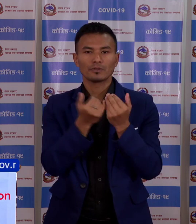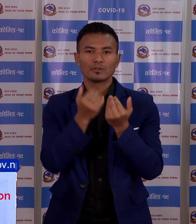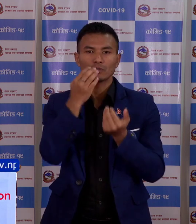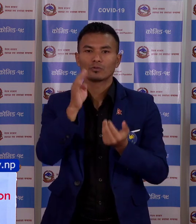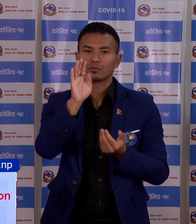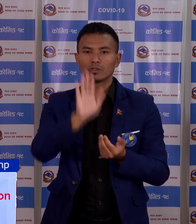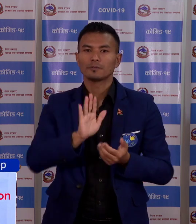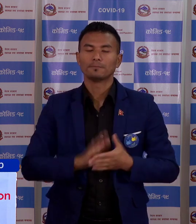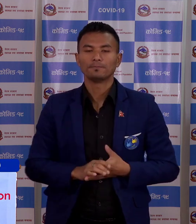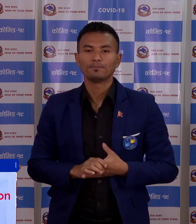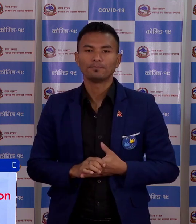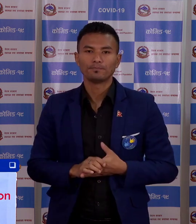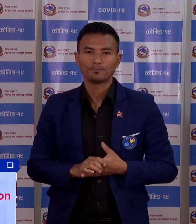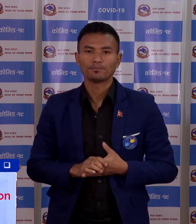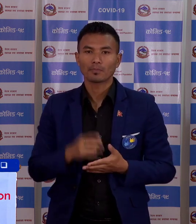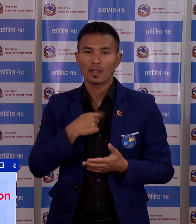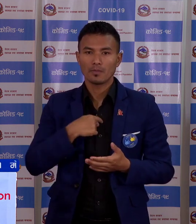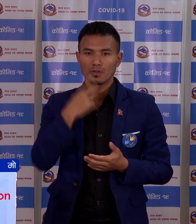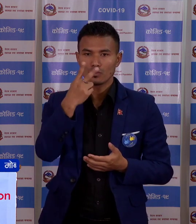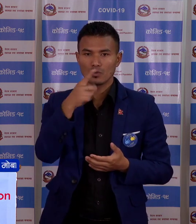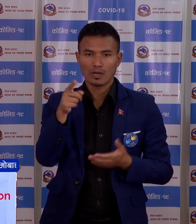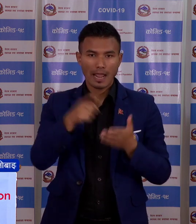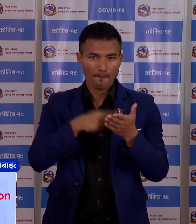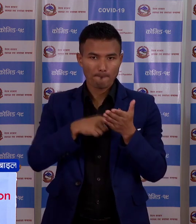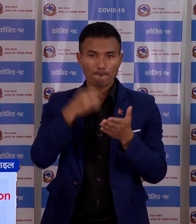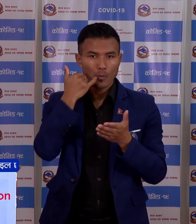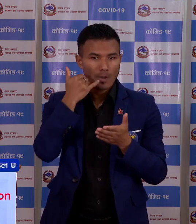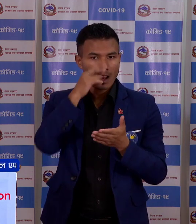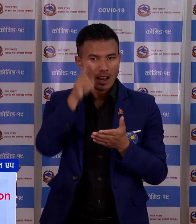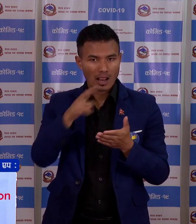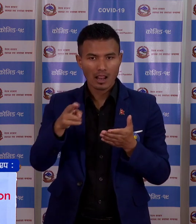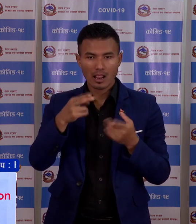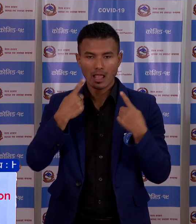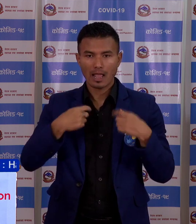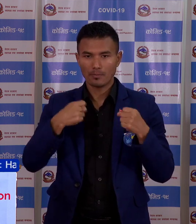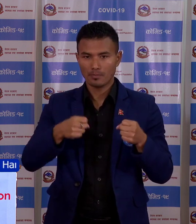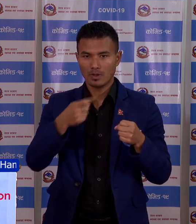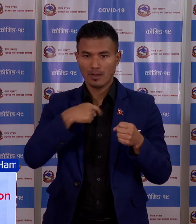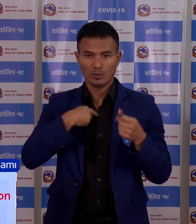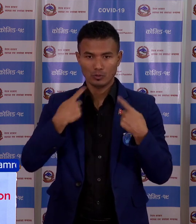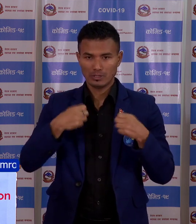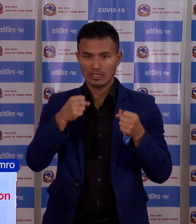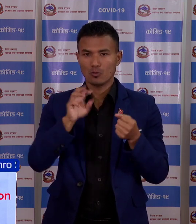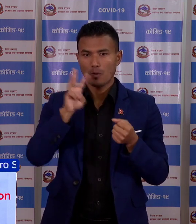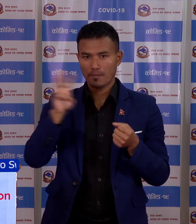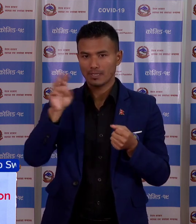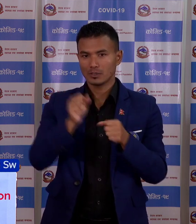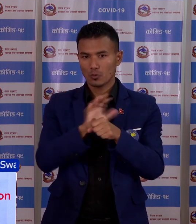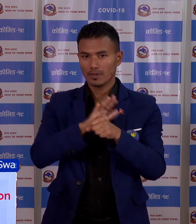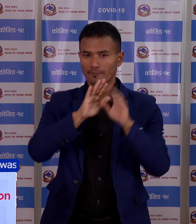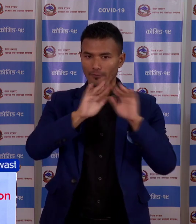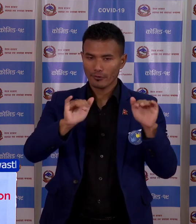सक्नून छाओ आमर दुयोटा एप्लिकेशन चान मोबाईल एप्लिकेशन आमरो स्वास्थे तेसे गरी वईपेज छा COVID